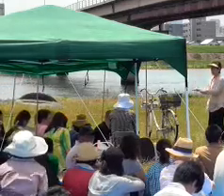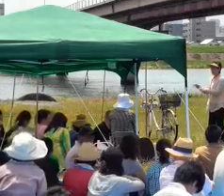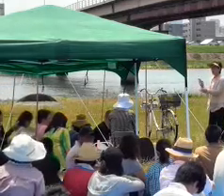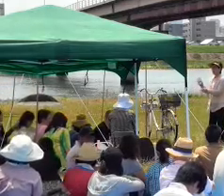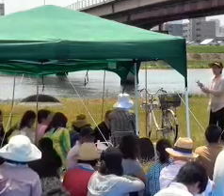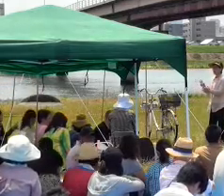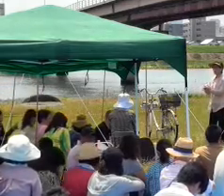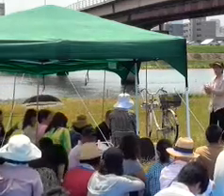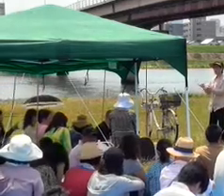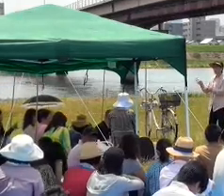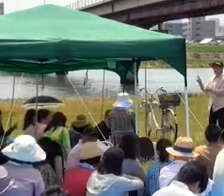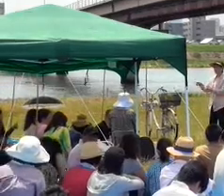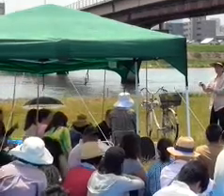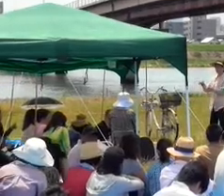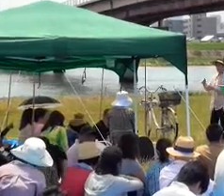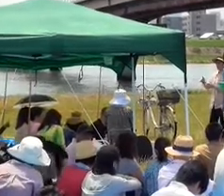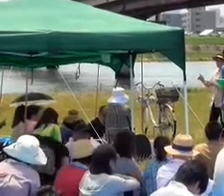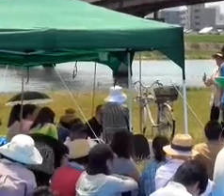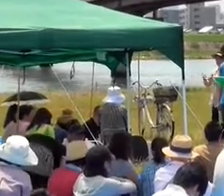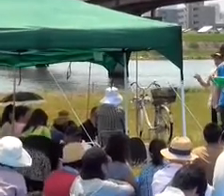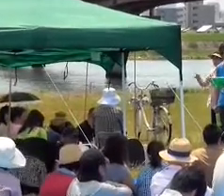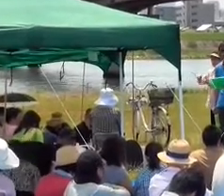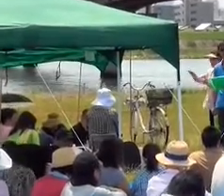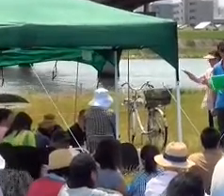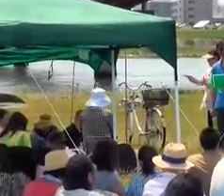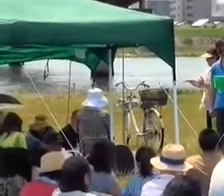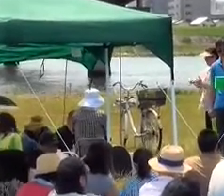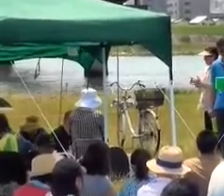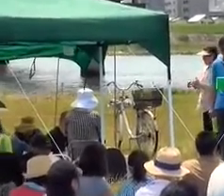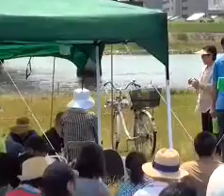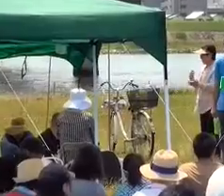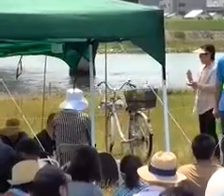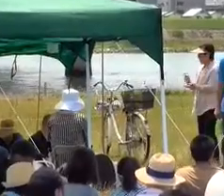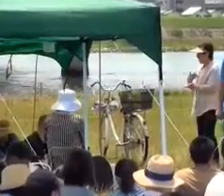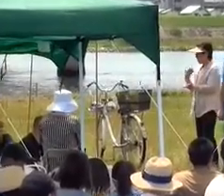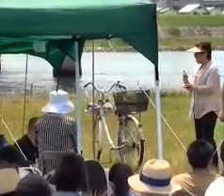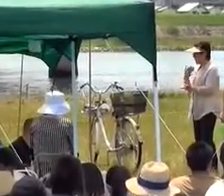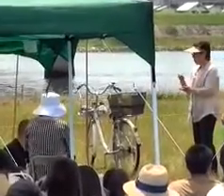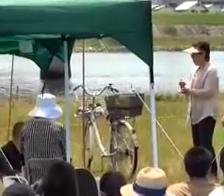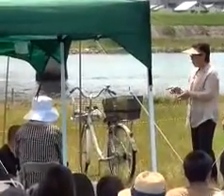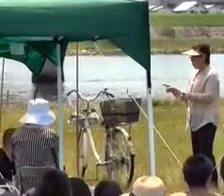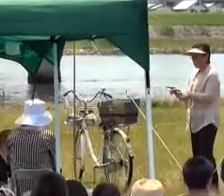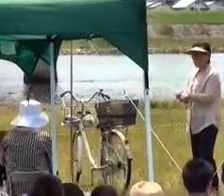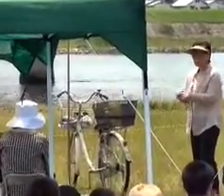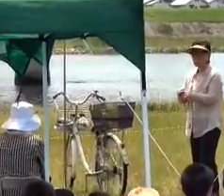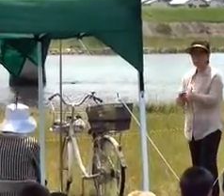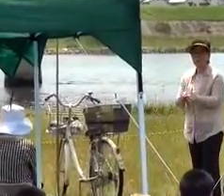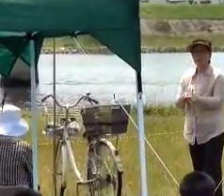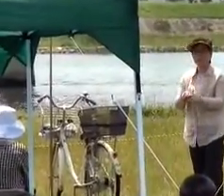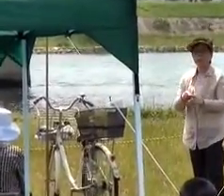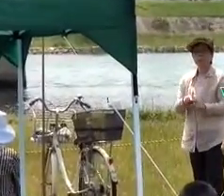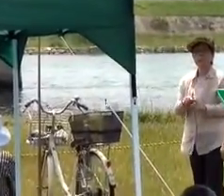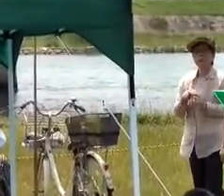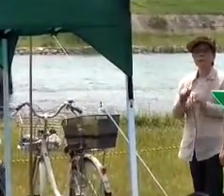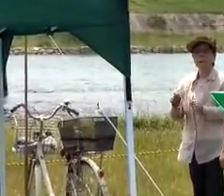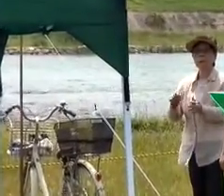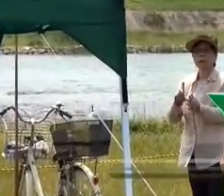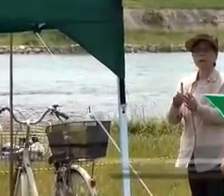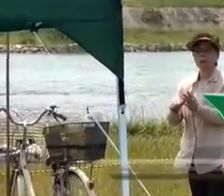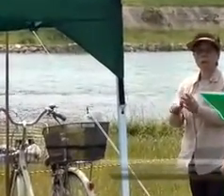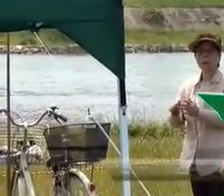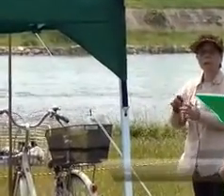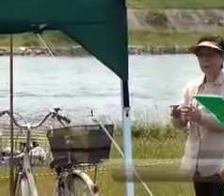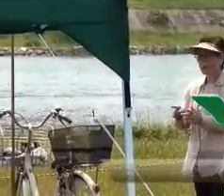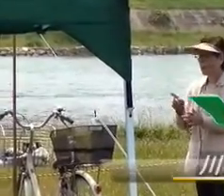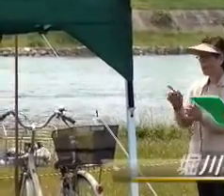ちは、この人は罪人たちを迎えて食事まで一緒にすると不平を言い出した。